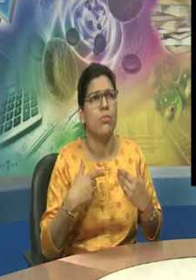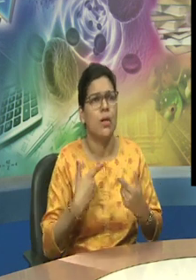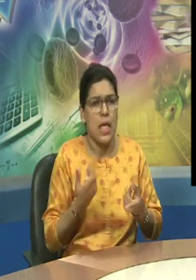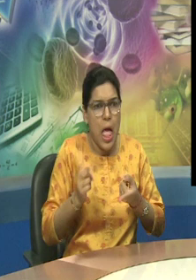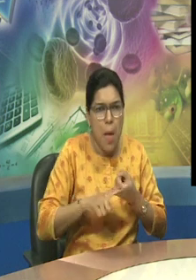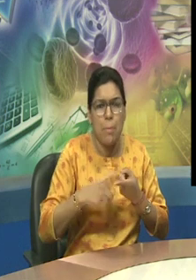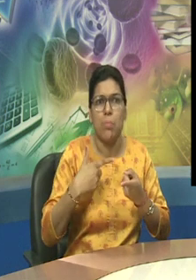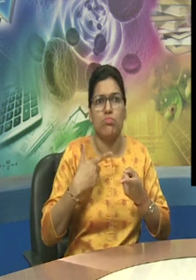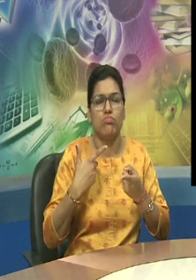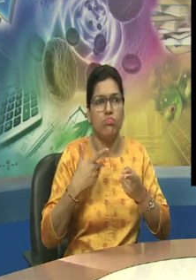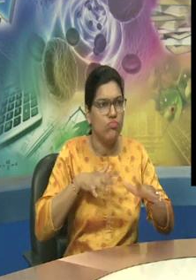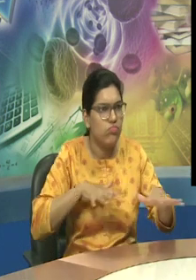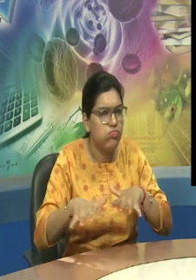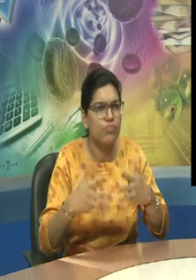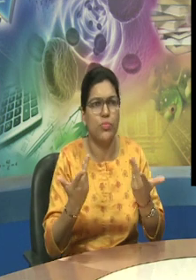पूर्ण समर्पण